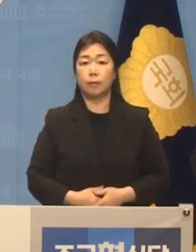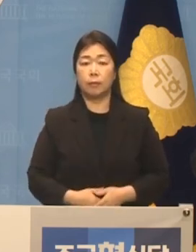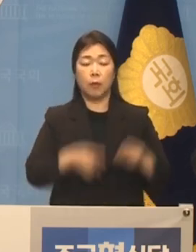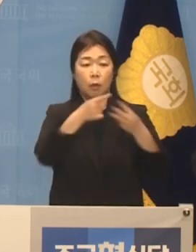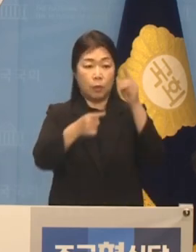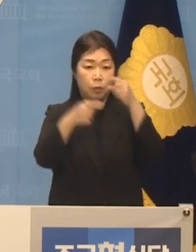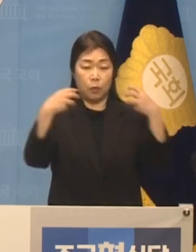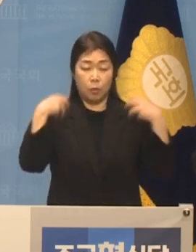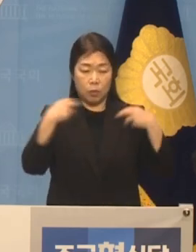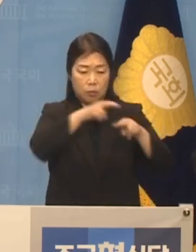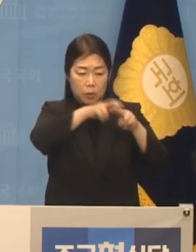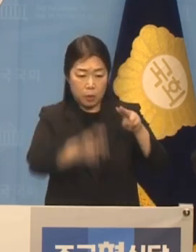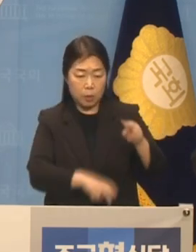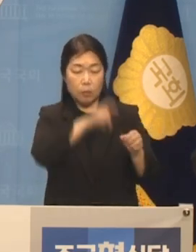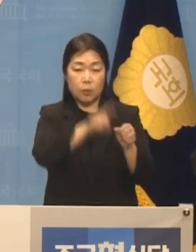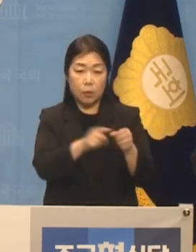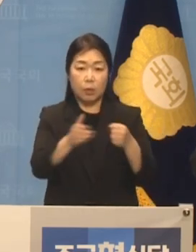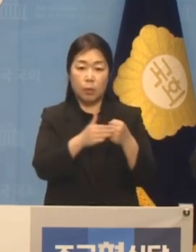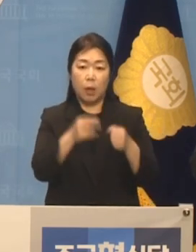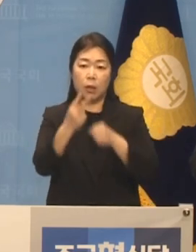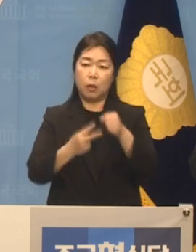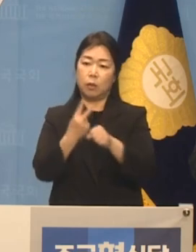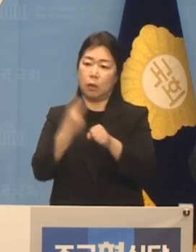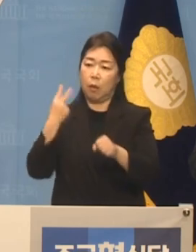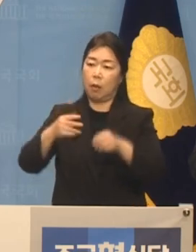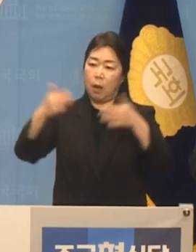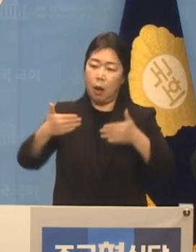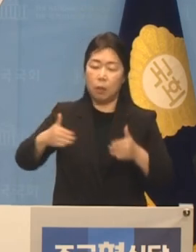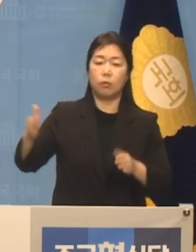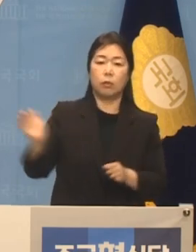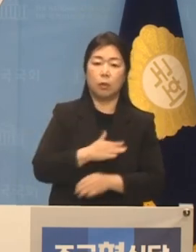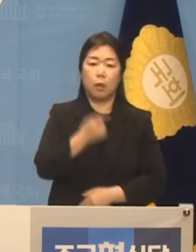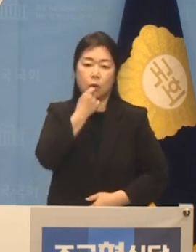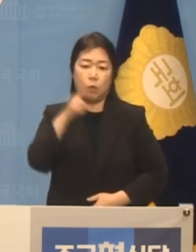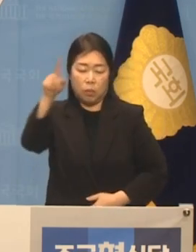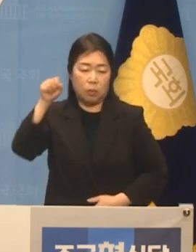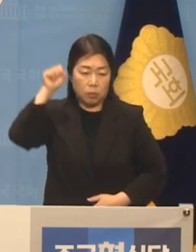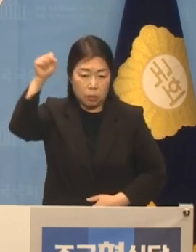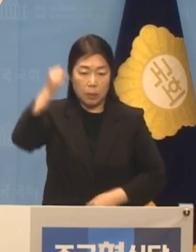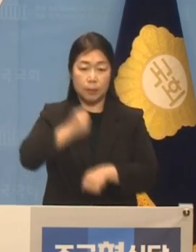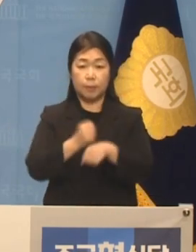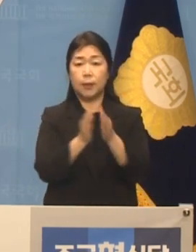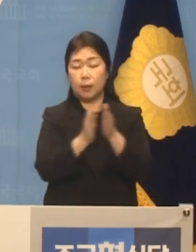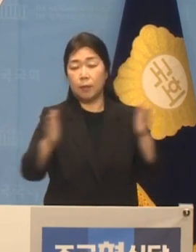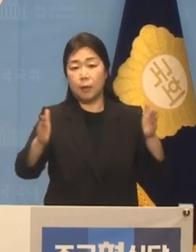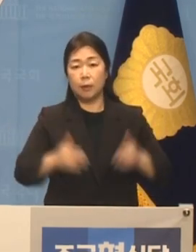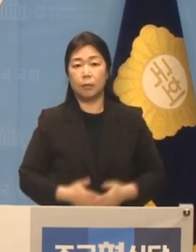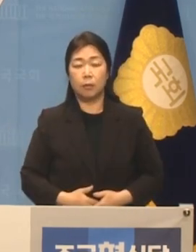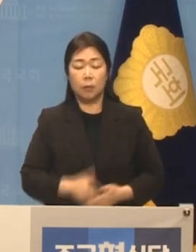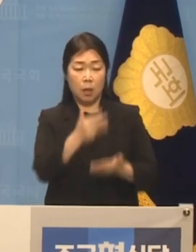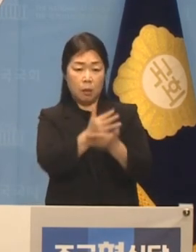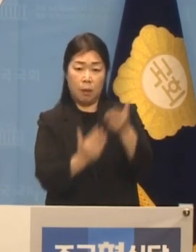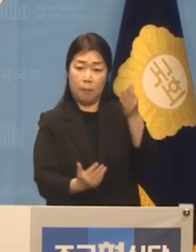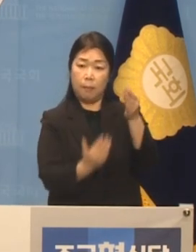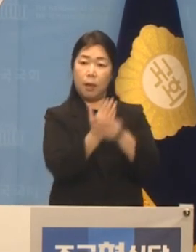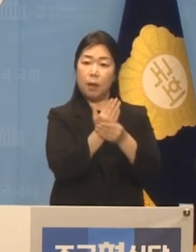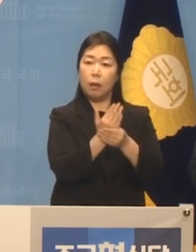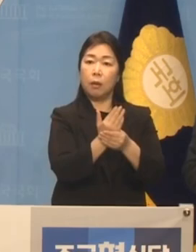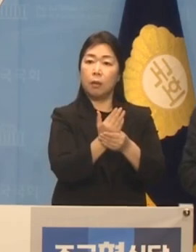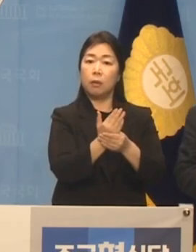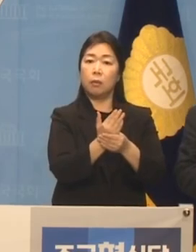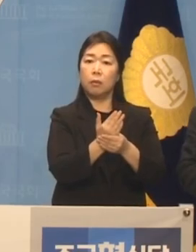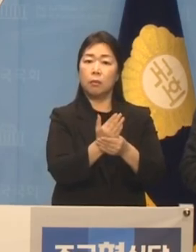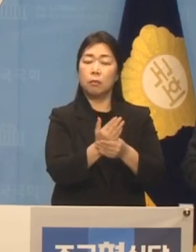정권의 퇴진을 위해서 2년 전 가을부터 촛불을 들었습니다. 끔찍한 이태원 참사가